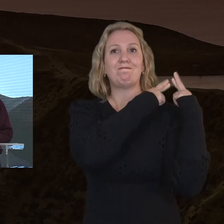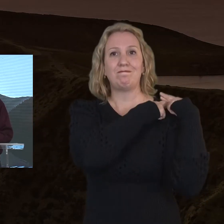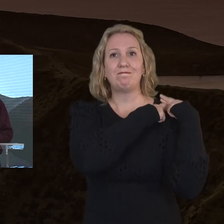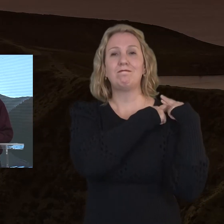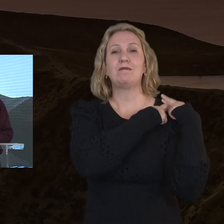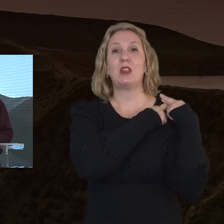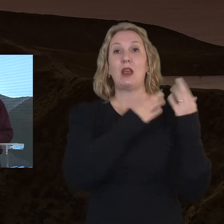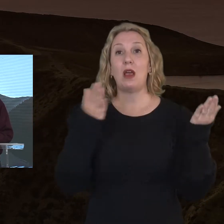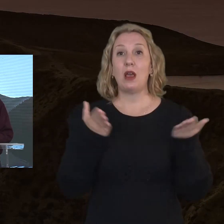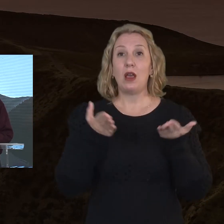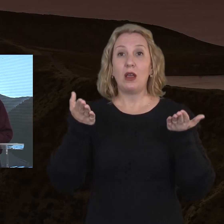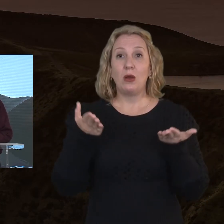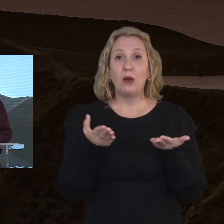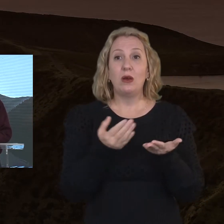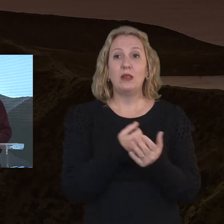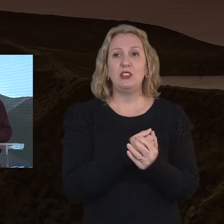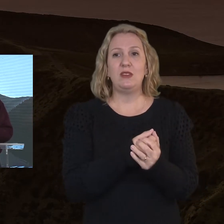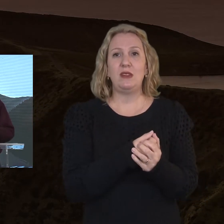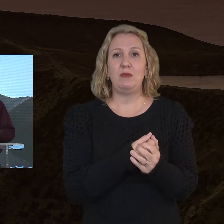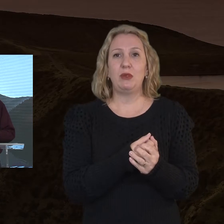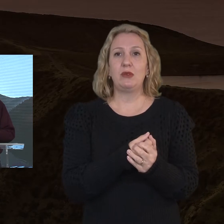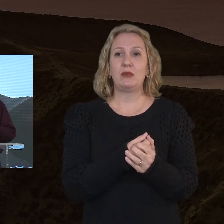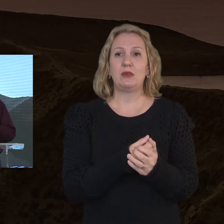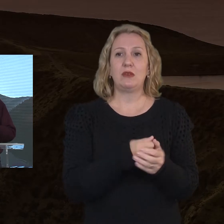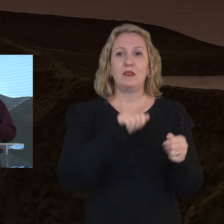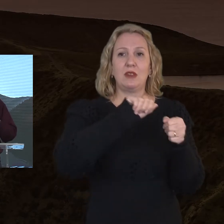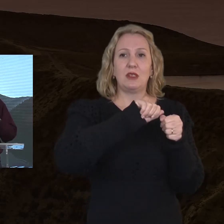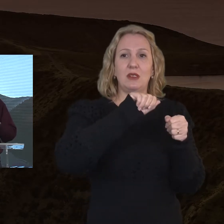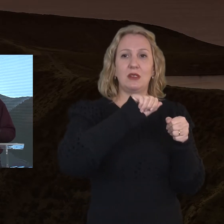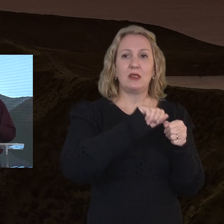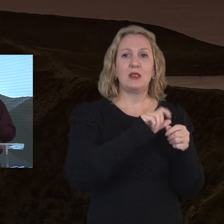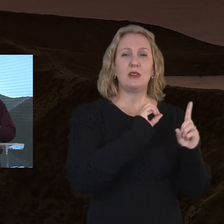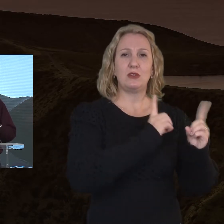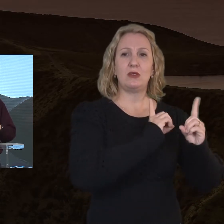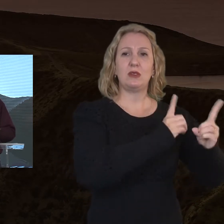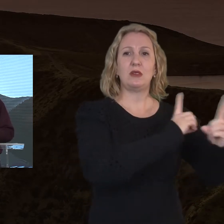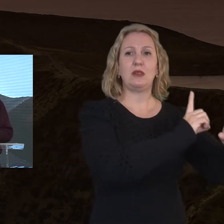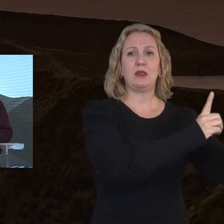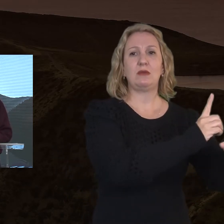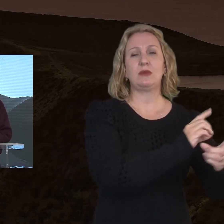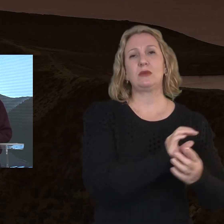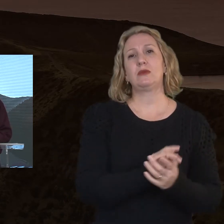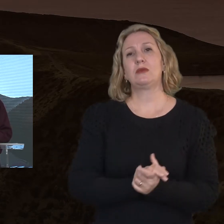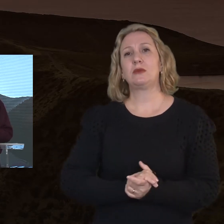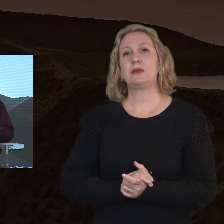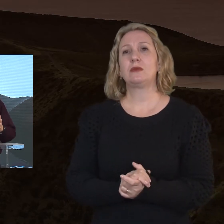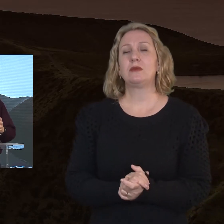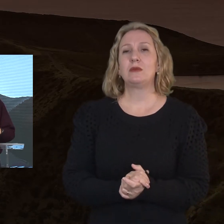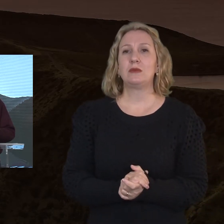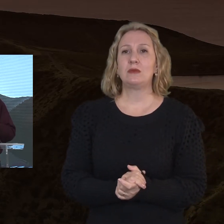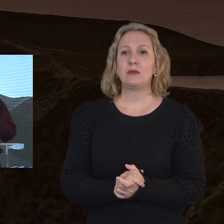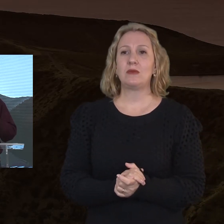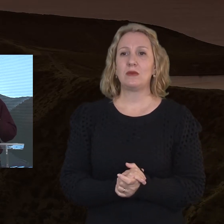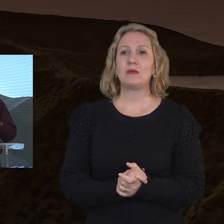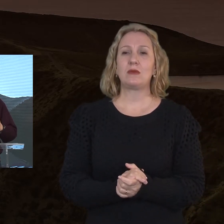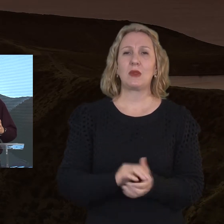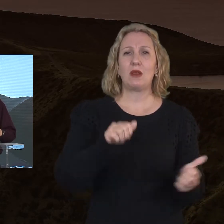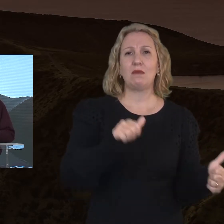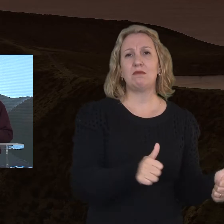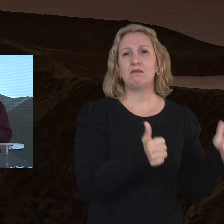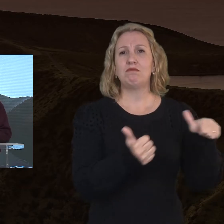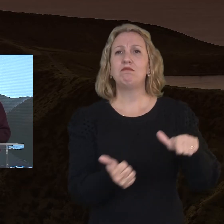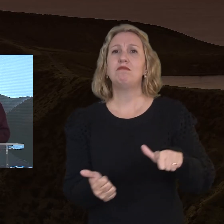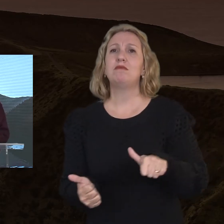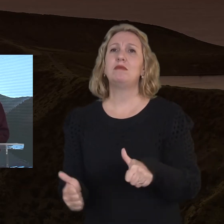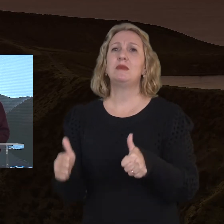portanto fazei discípulos de todas as nações batizando-os em nome do pai do filho do espírito e ensinando-os a guardar todas